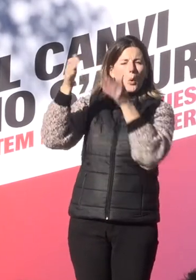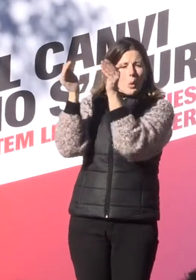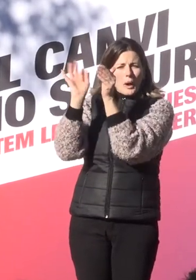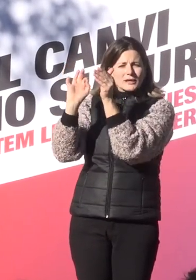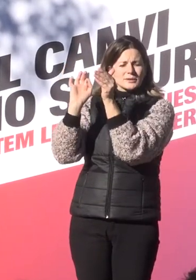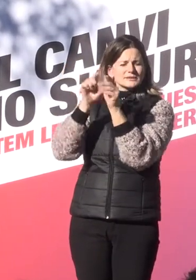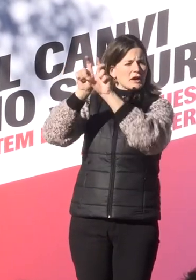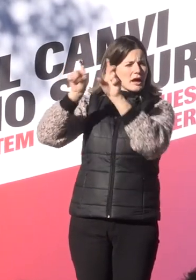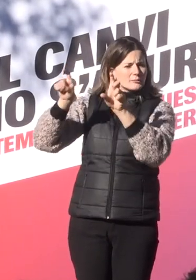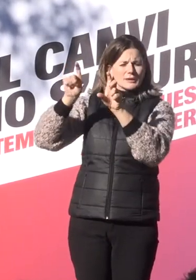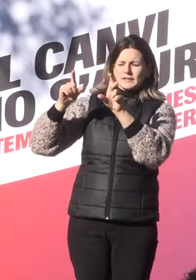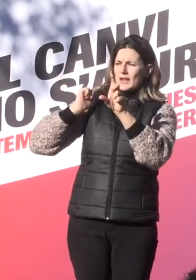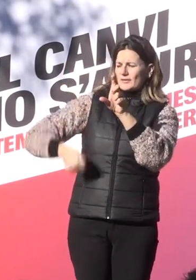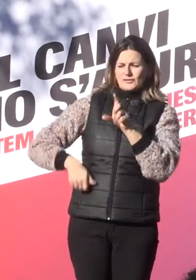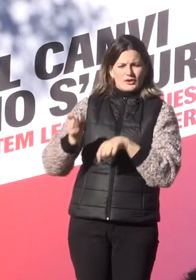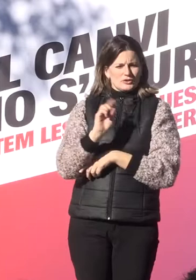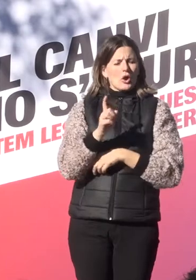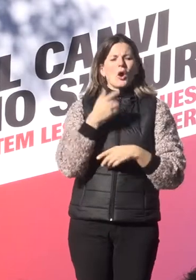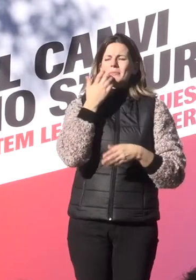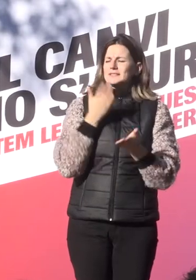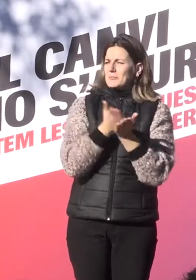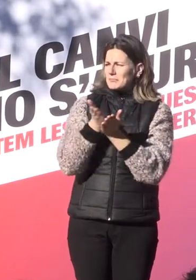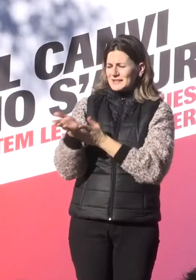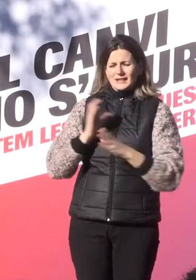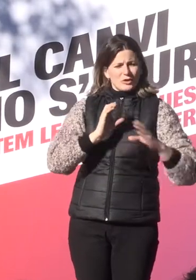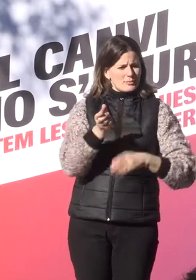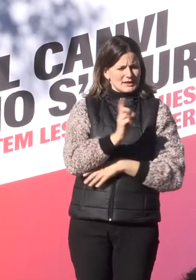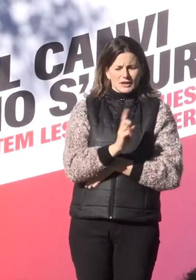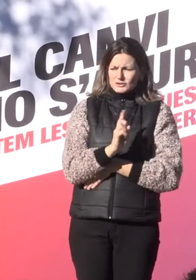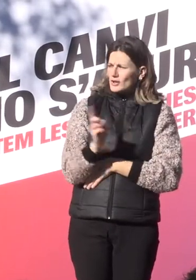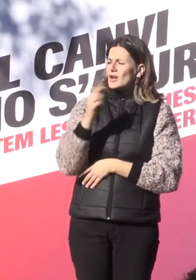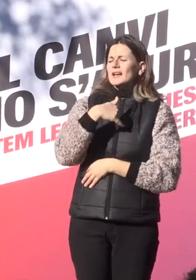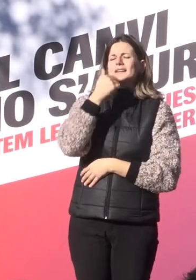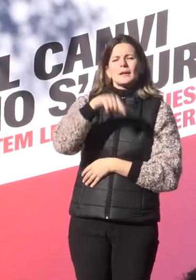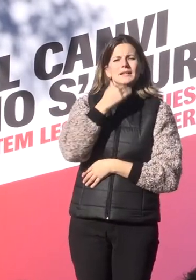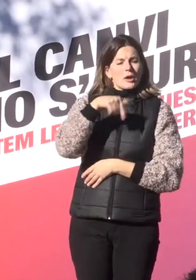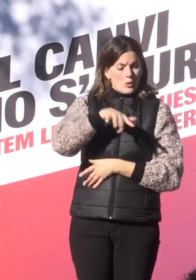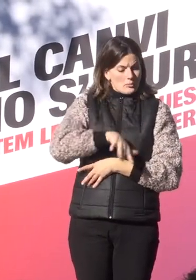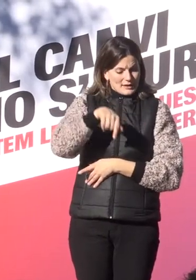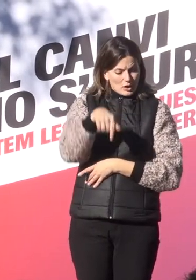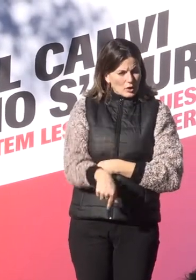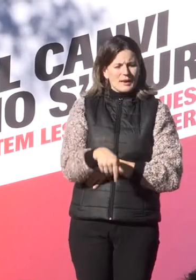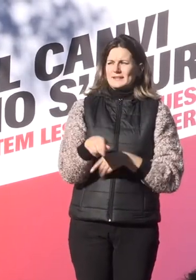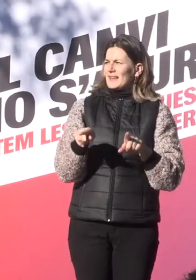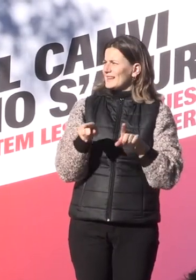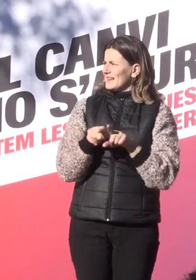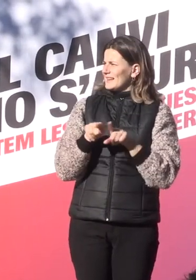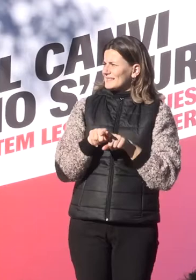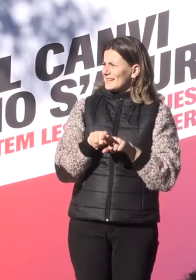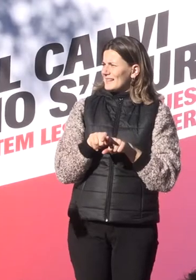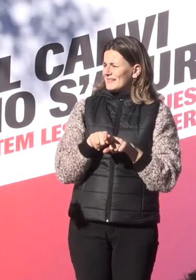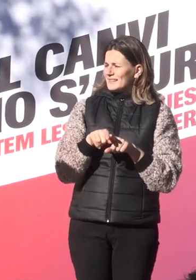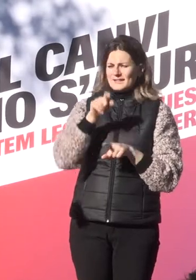empresariales que no han sido los grandes medios de comunicación sabemos que en un barrio como éste donde había una extensión elevadísima